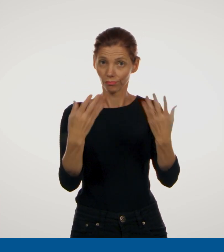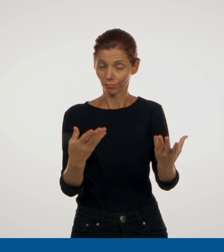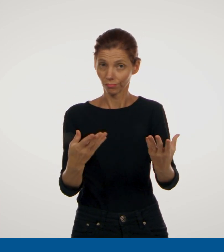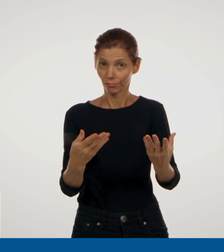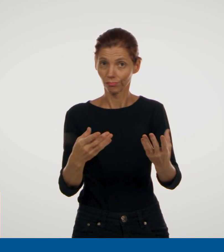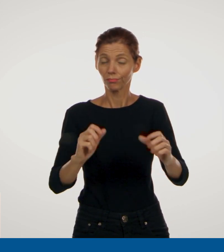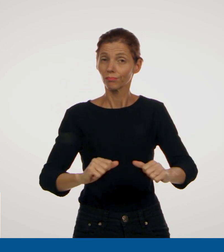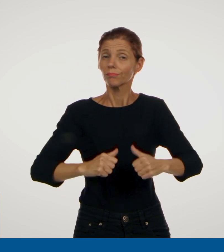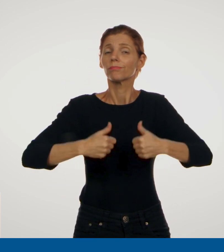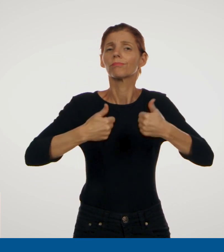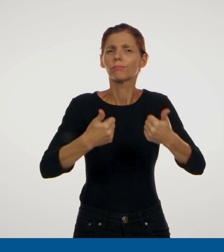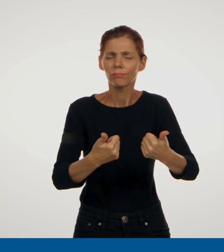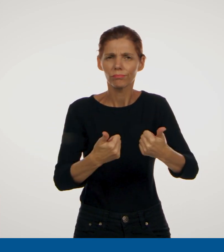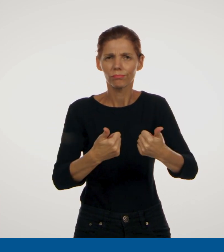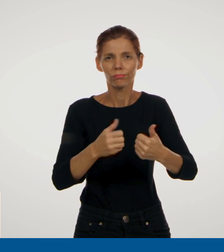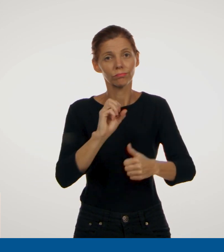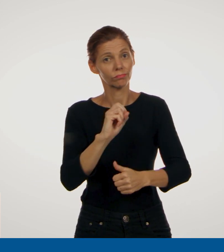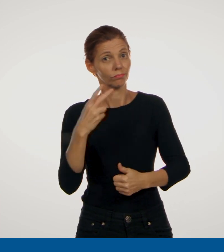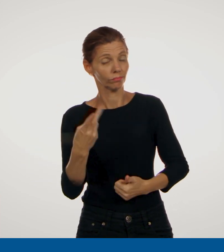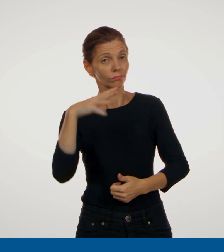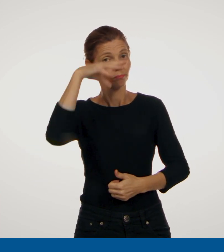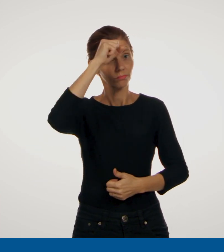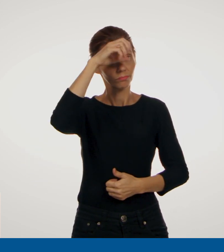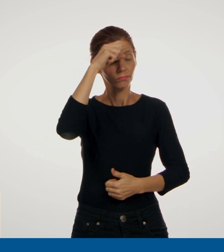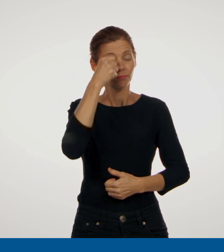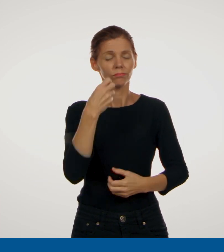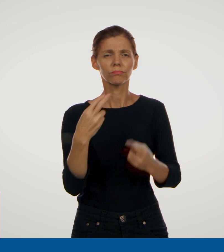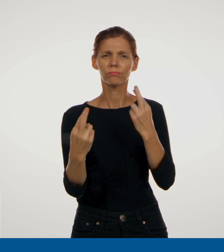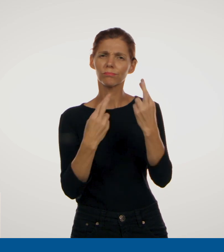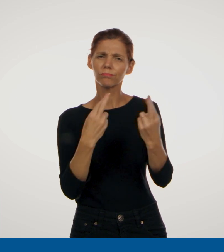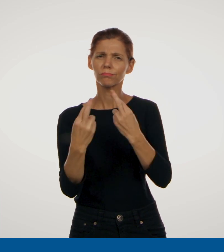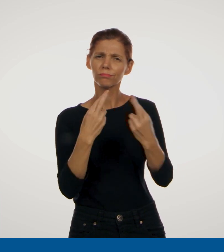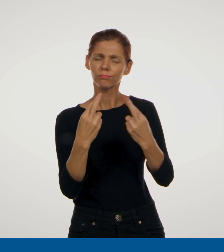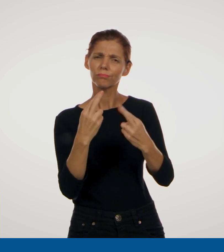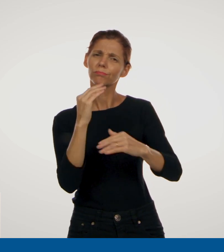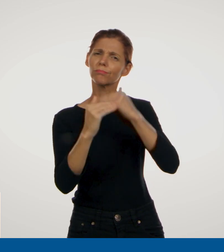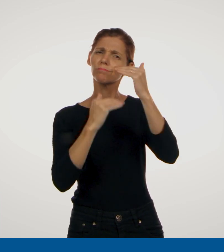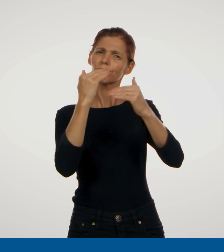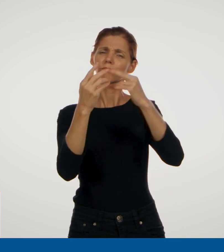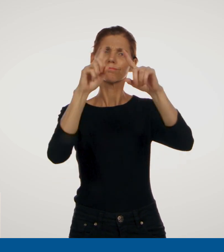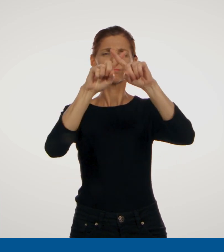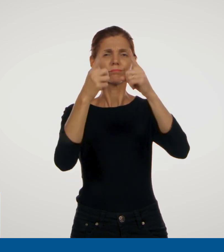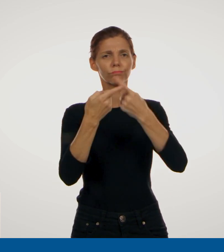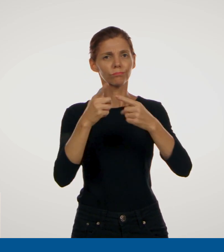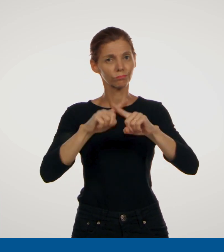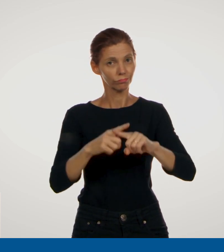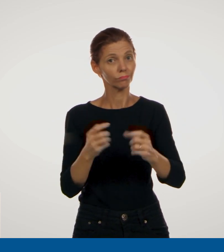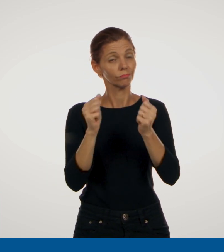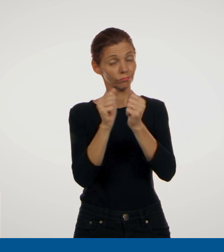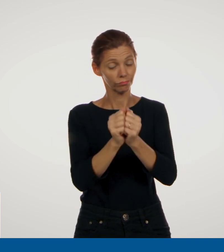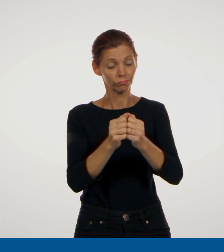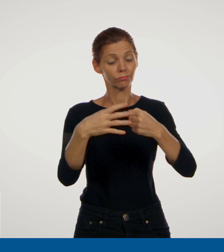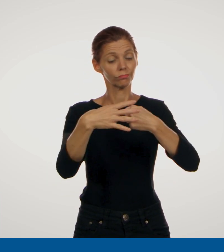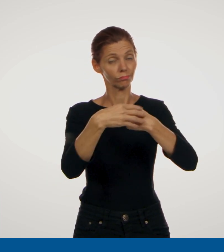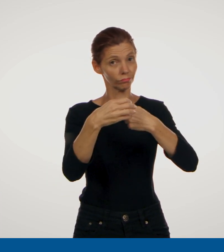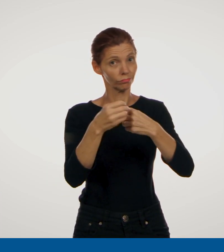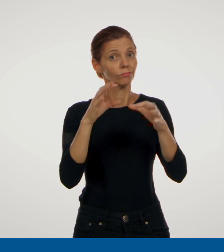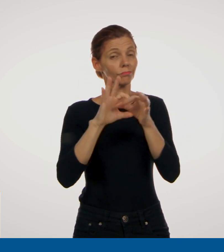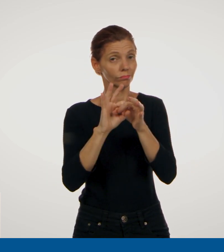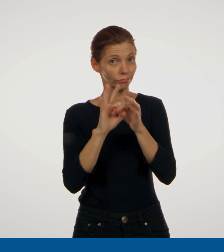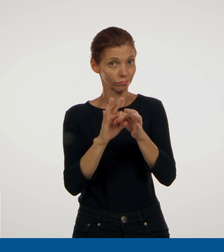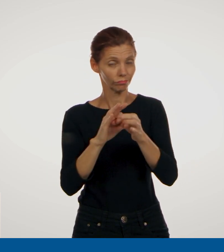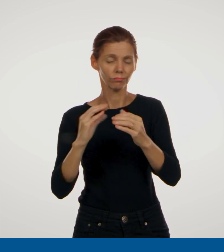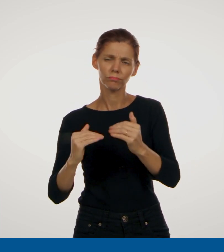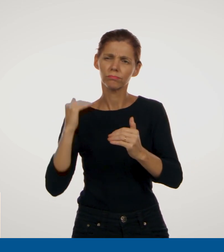seja, a aprendizagem está intimamente relacionada à profundidade do processamento de habilidades e